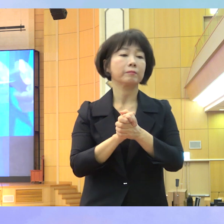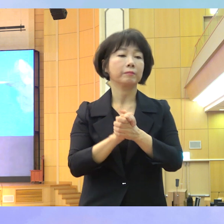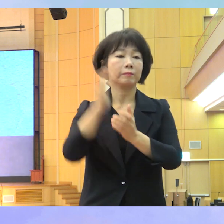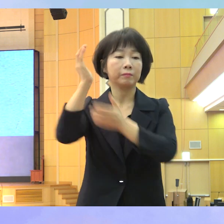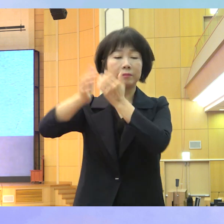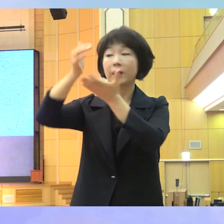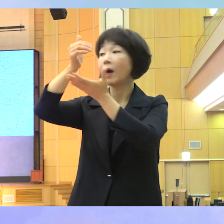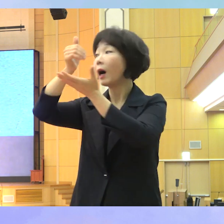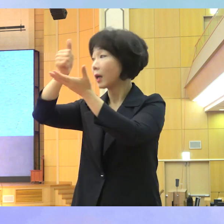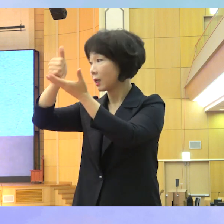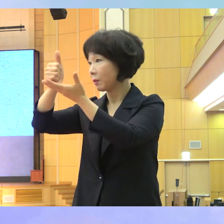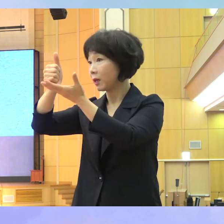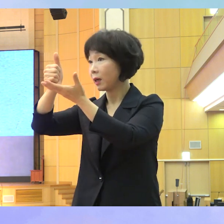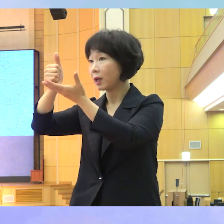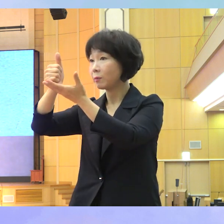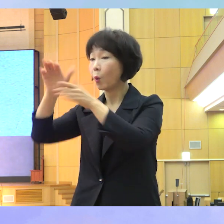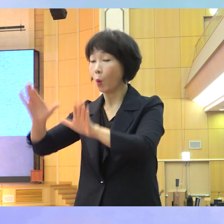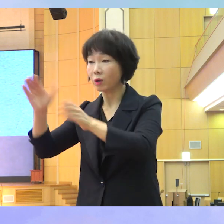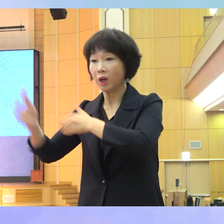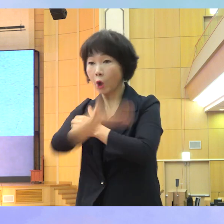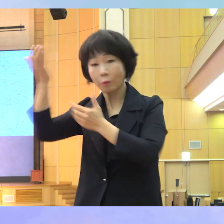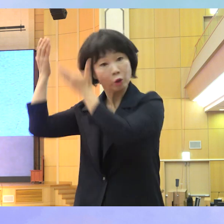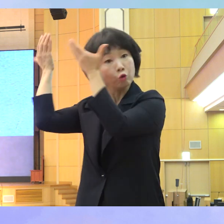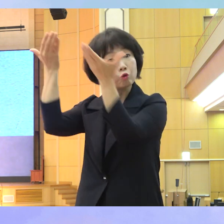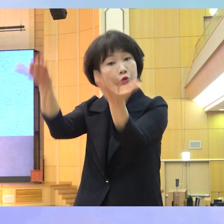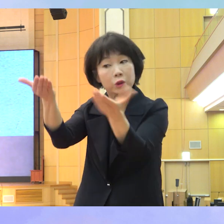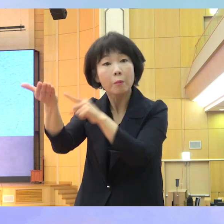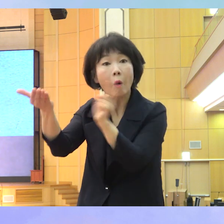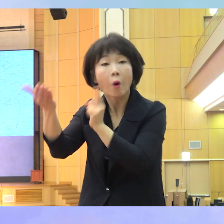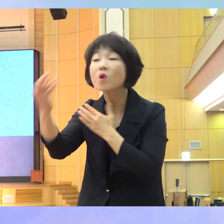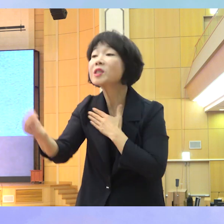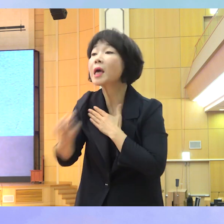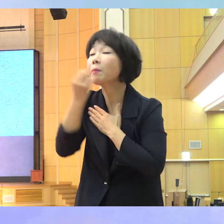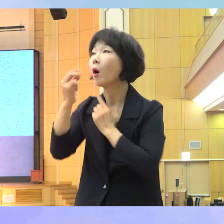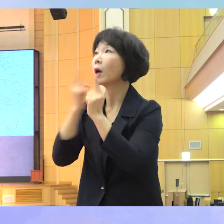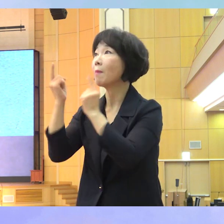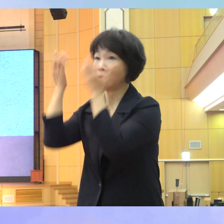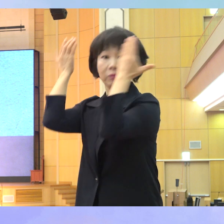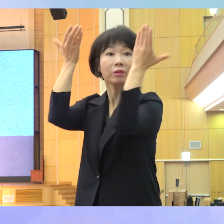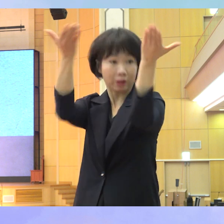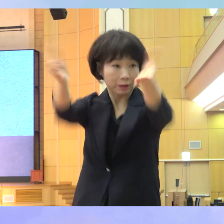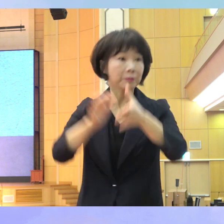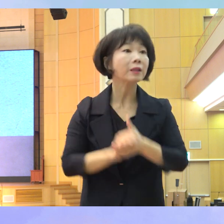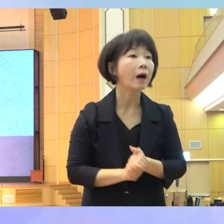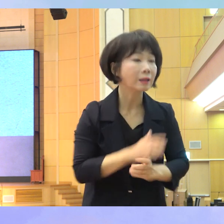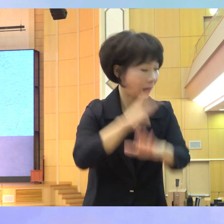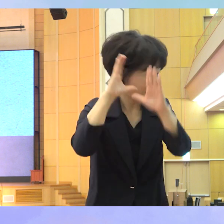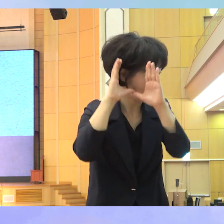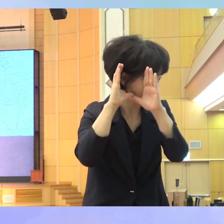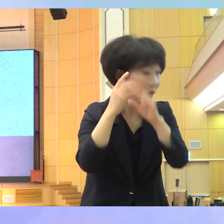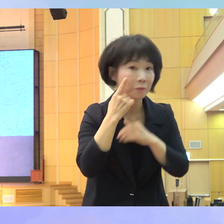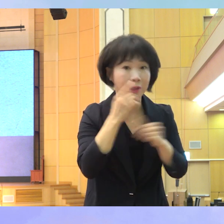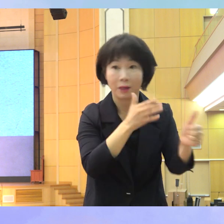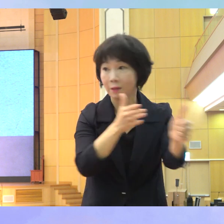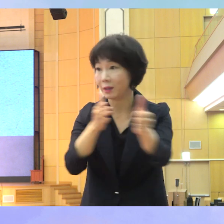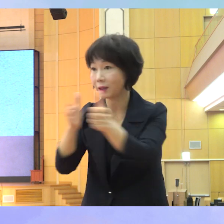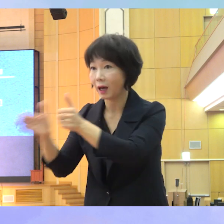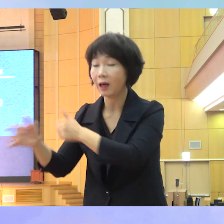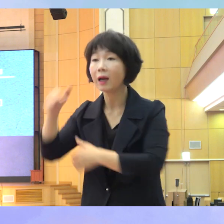하나님 말씀 보시겠습니다. 오늘 우리에게 주시는 하나님의 생명의 말씀은 신약성경 고린도후서